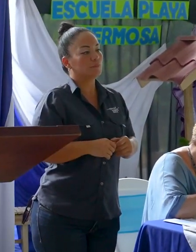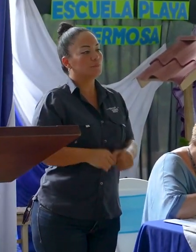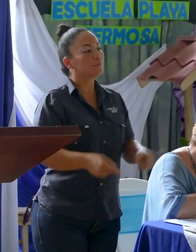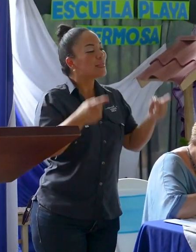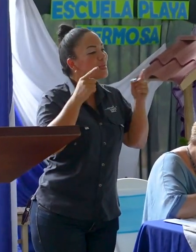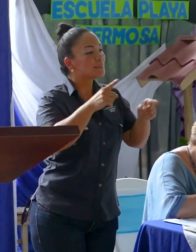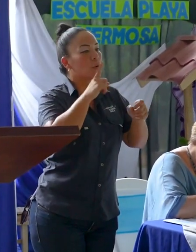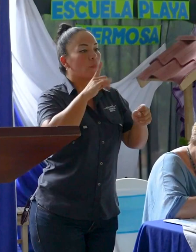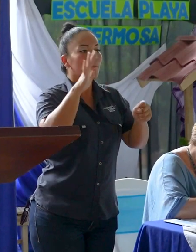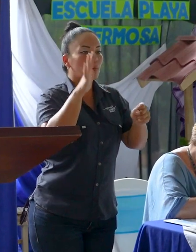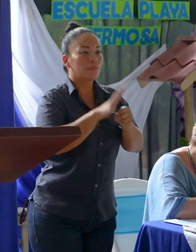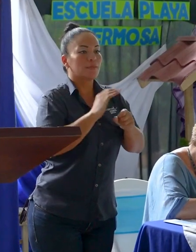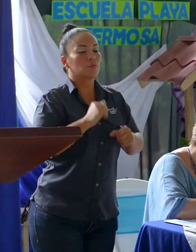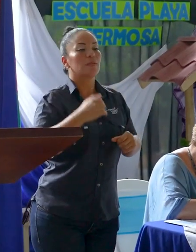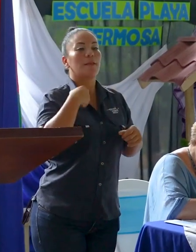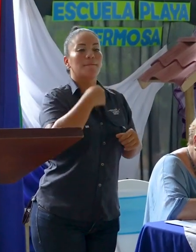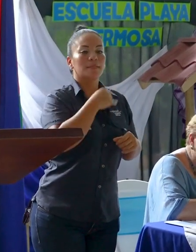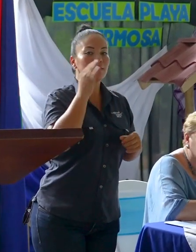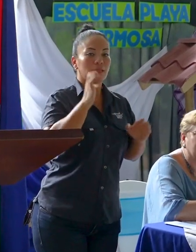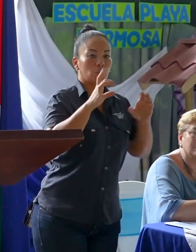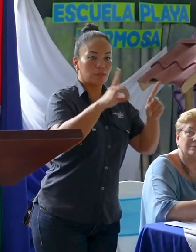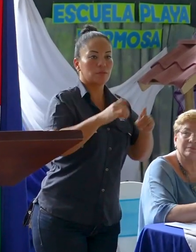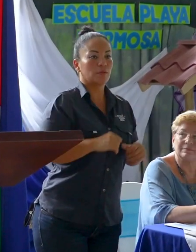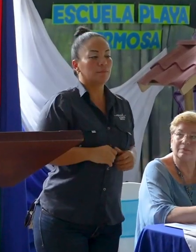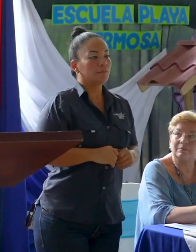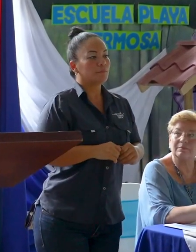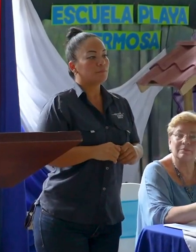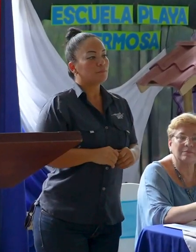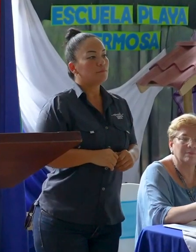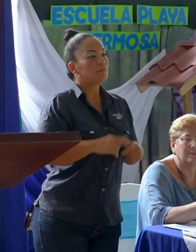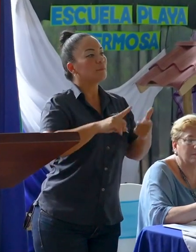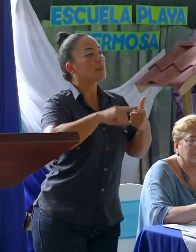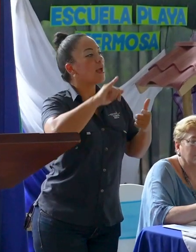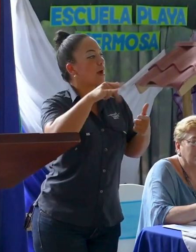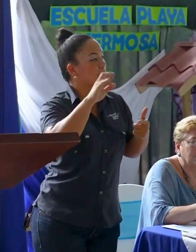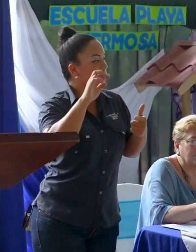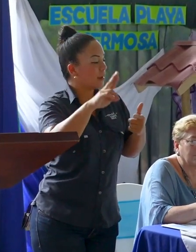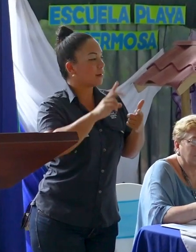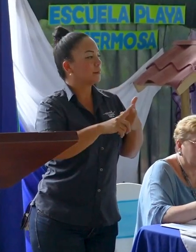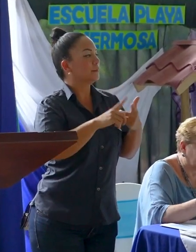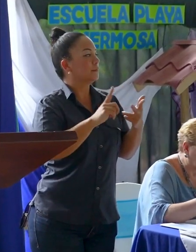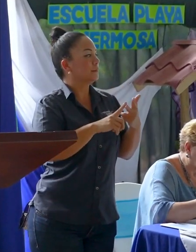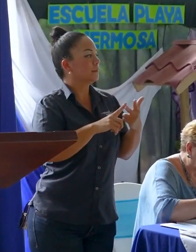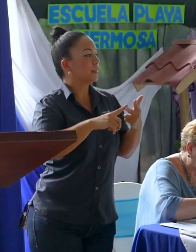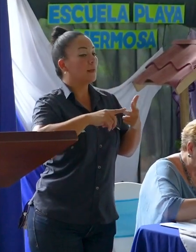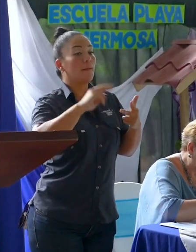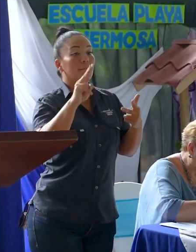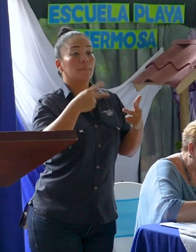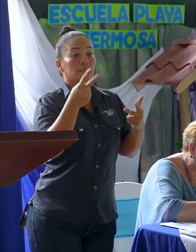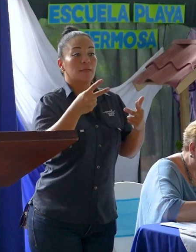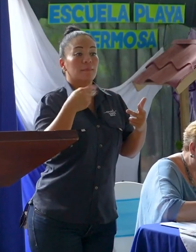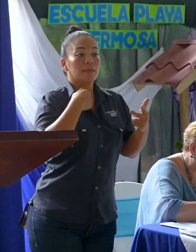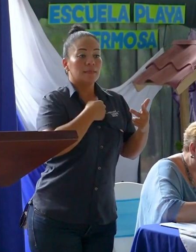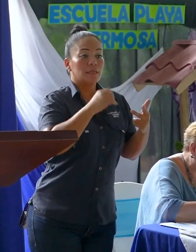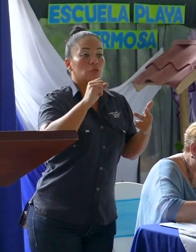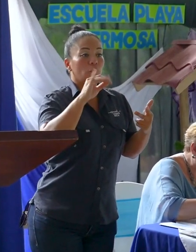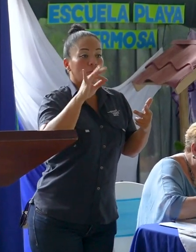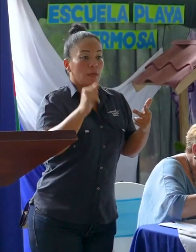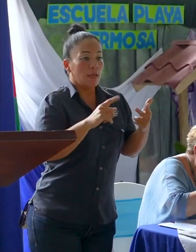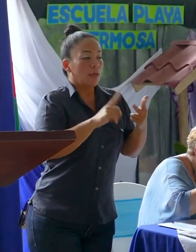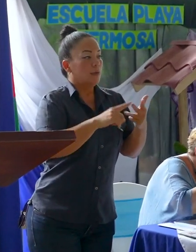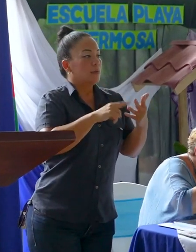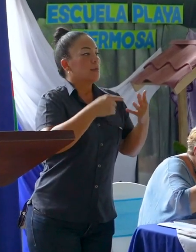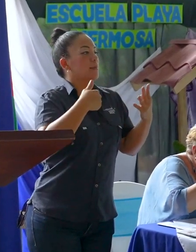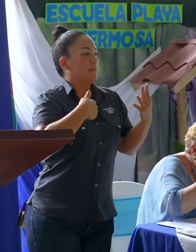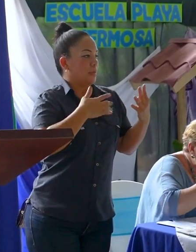es el compromiso de la ministra, de don Javier, de la viceministra doña Sofía y el